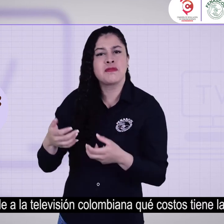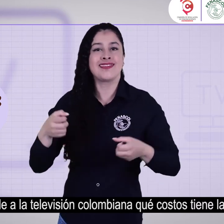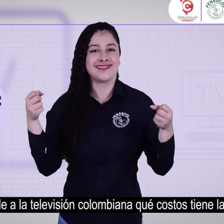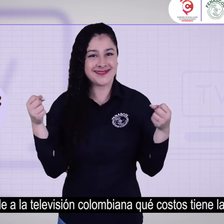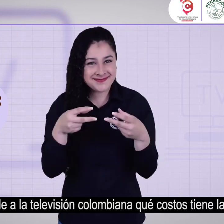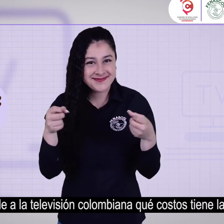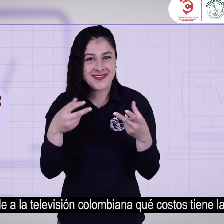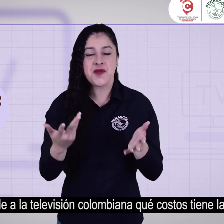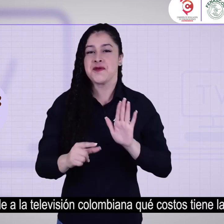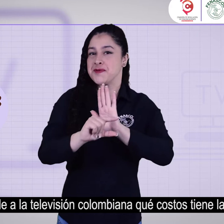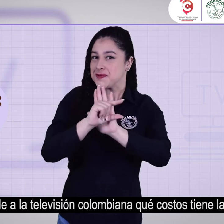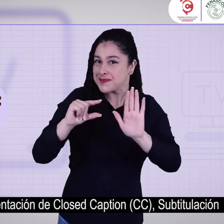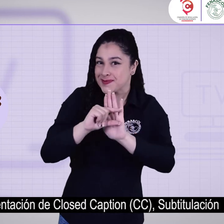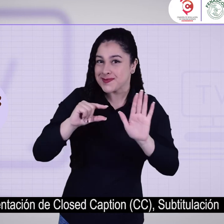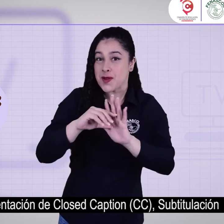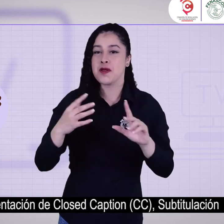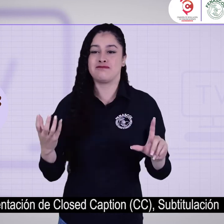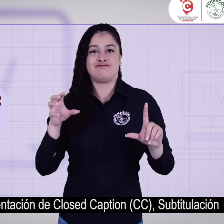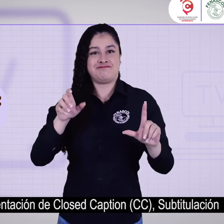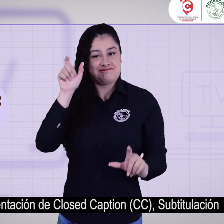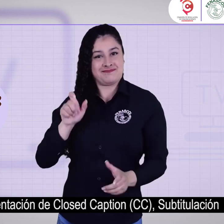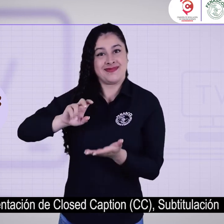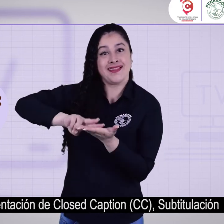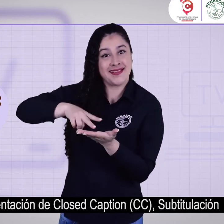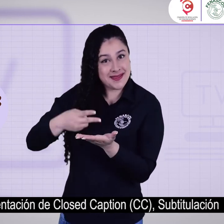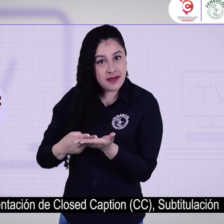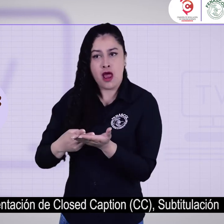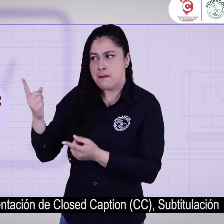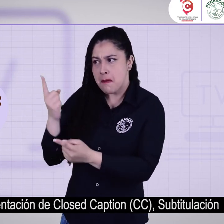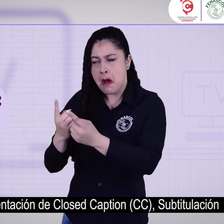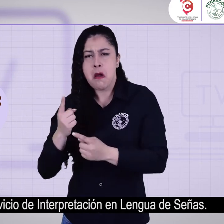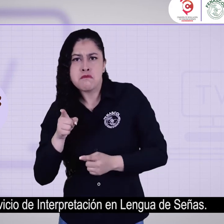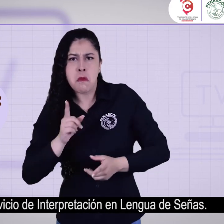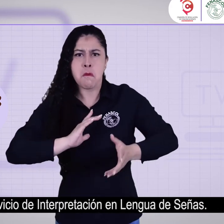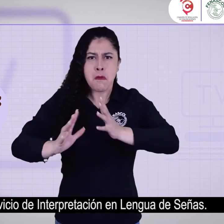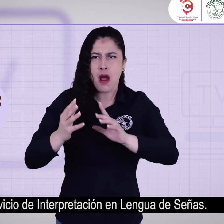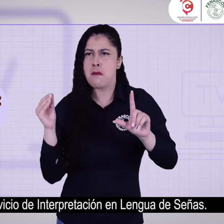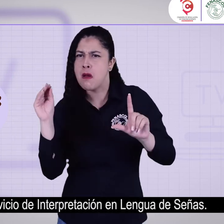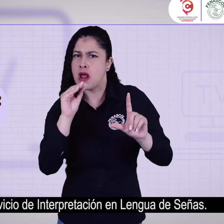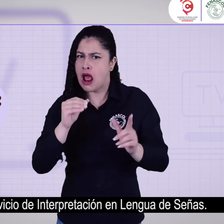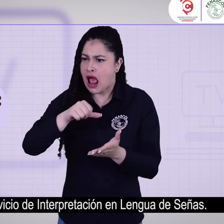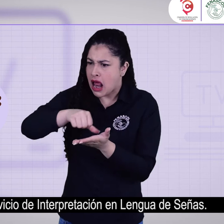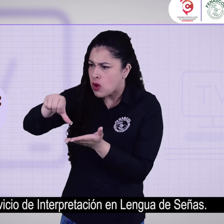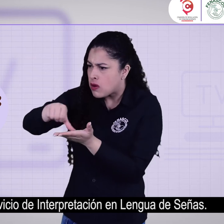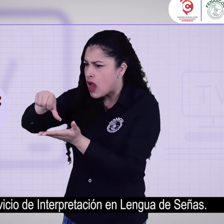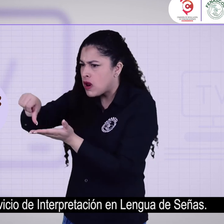¿Qué costo tiene la implementación del Club Caption, subtitulación y servicio de interpretación en lengua de señas?